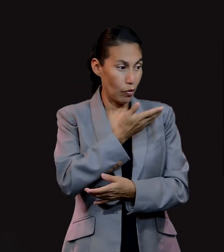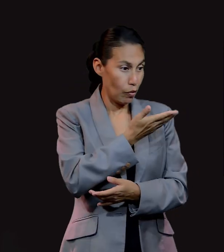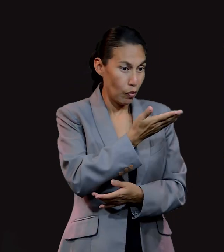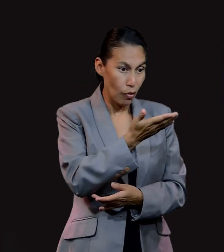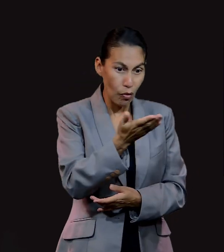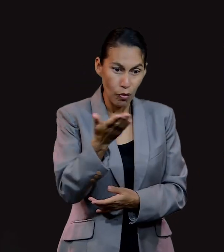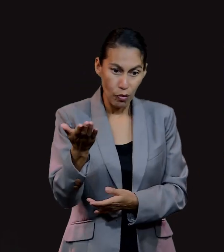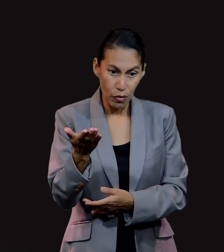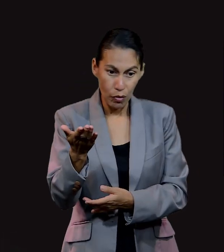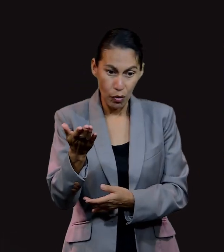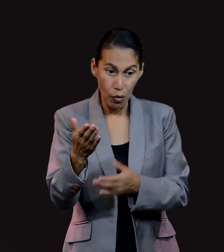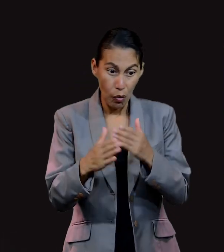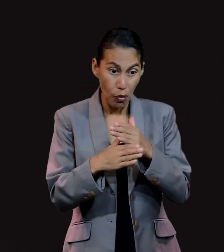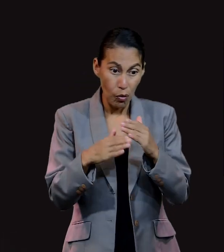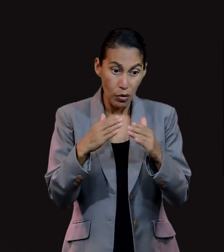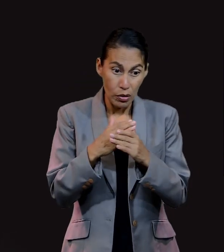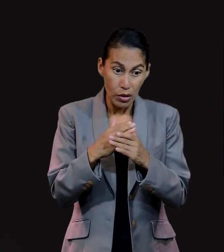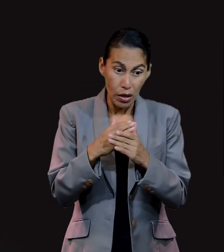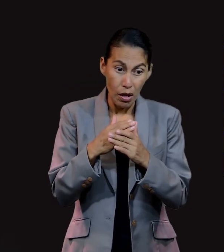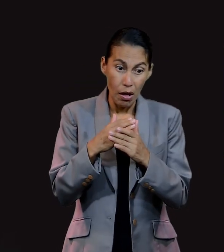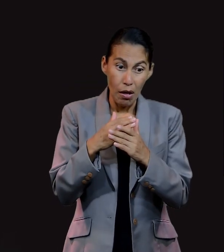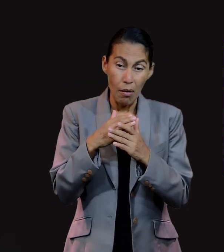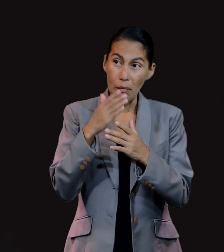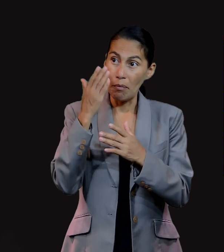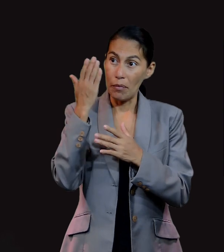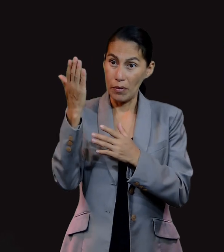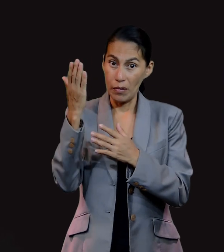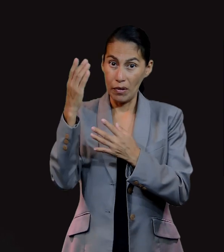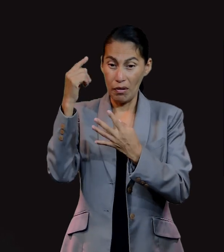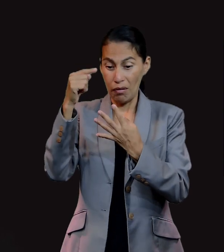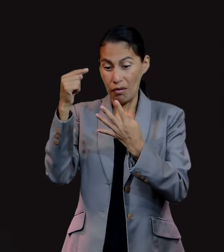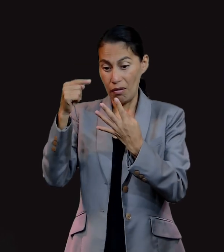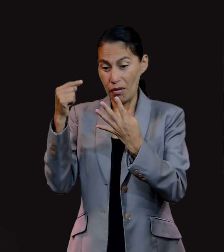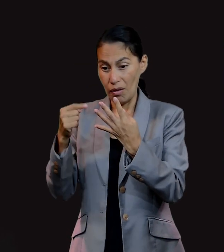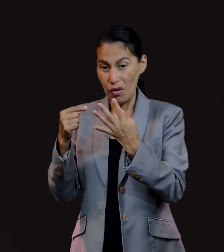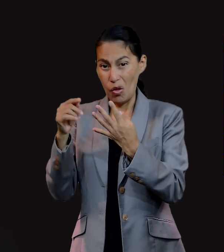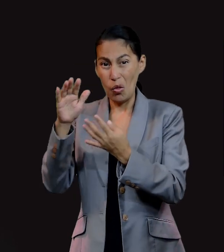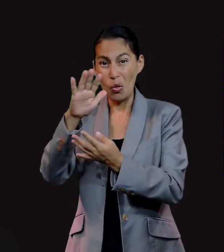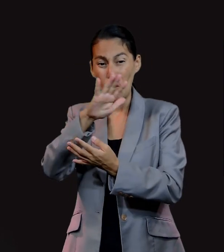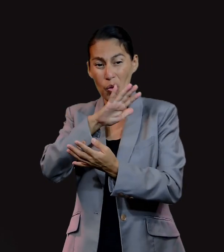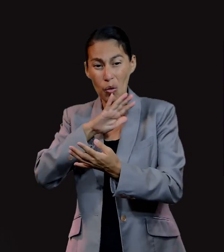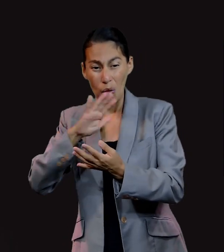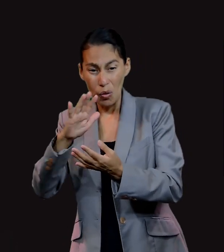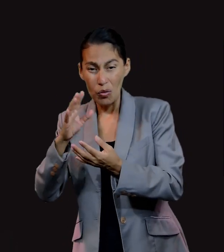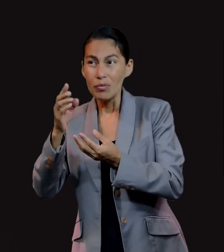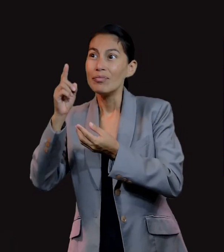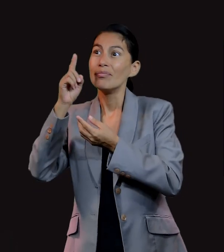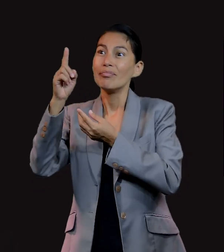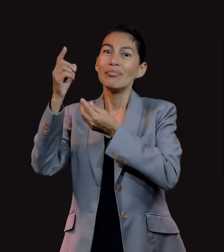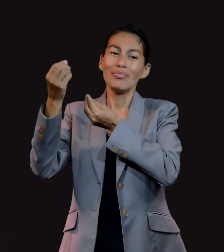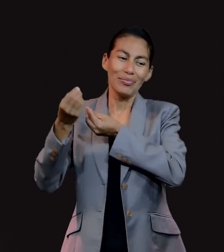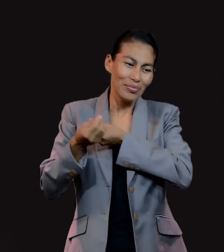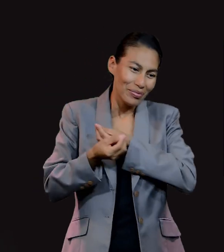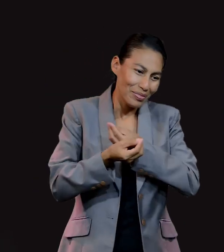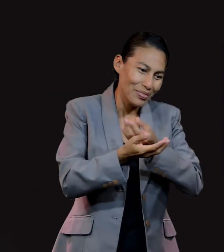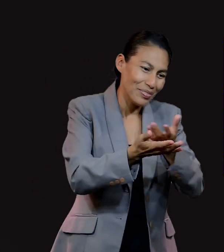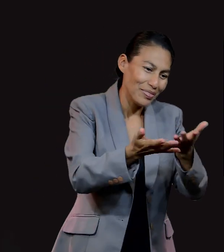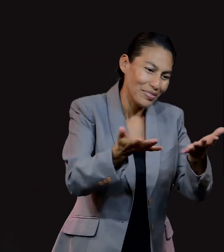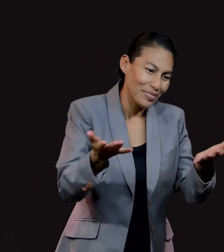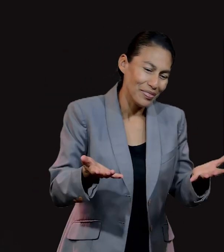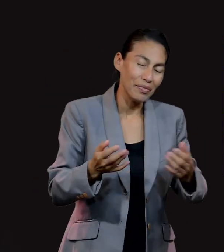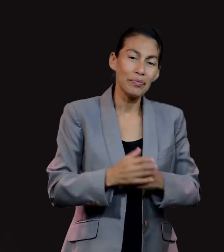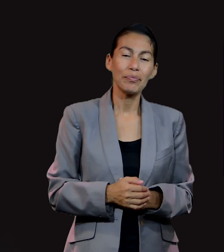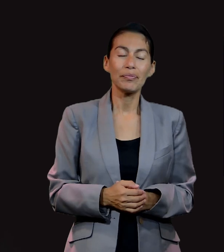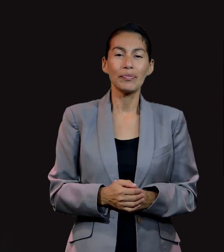Todas las cosas que pidieres en mi nombre, yo lo haré. Si tenemos tan